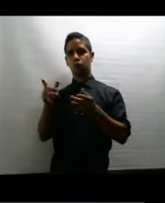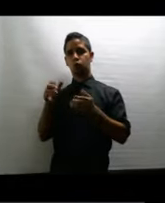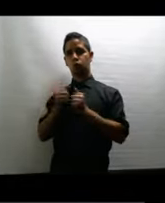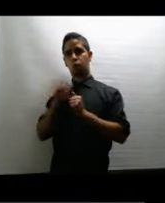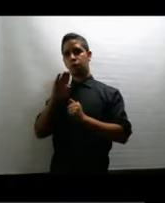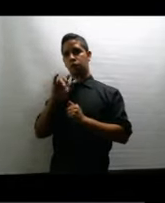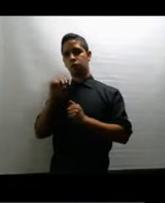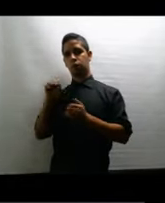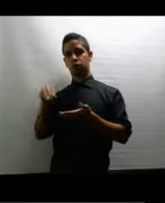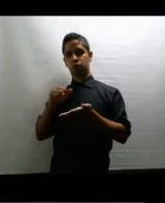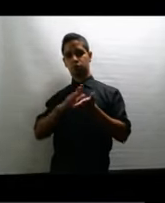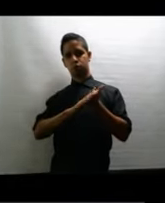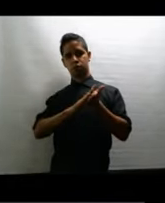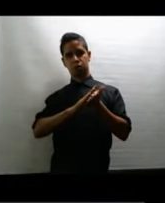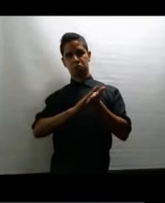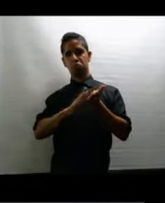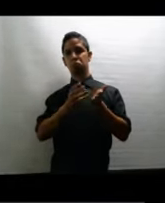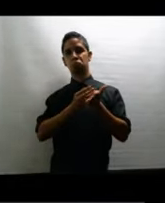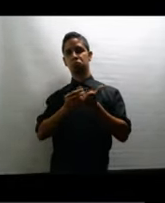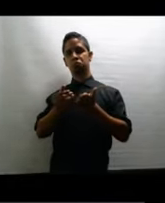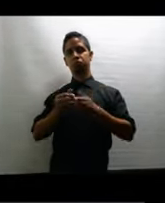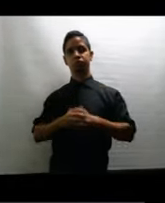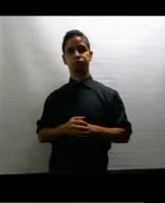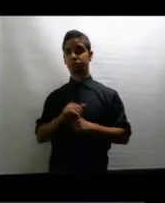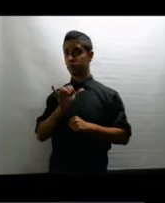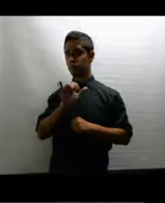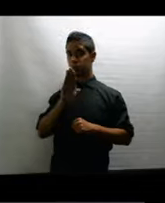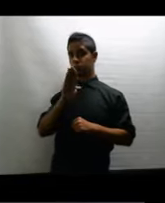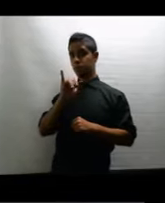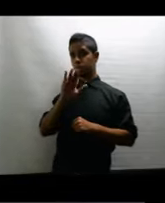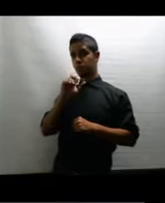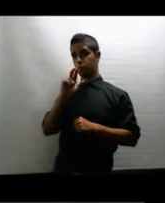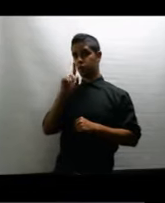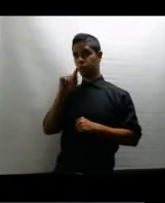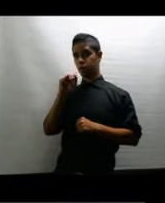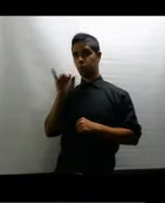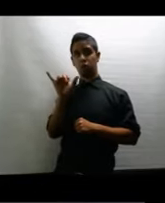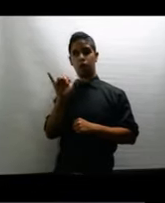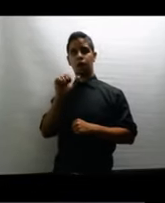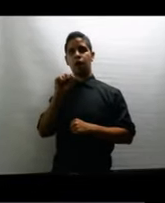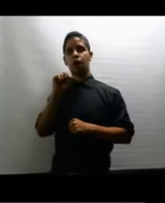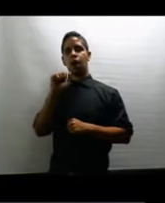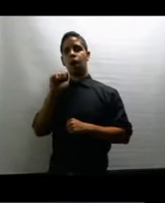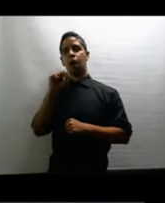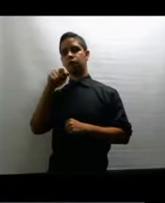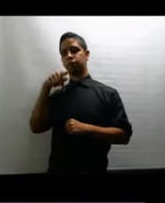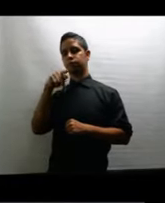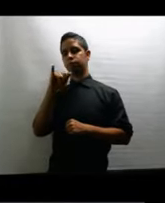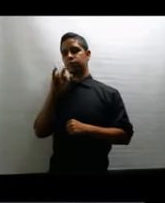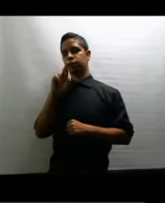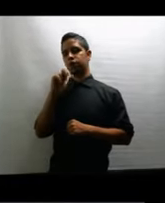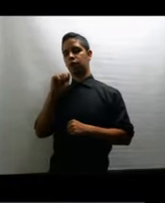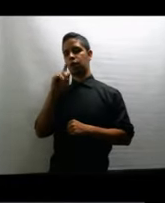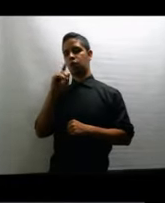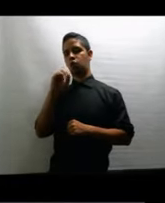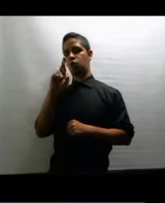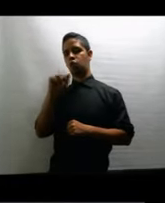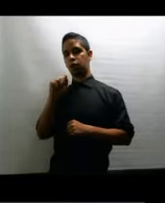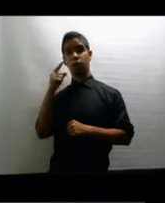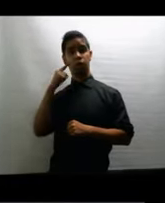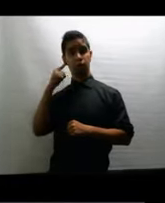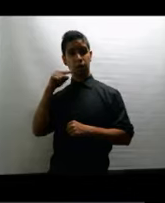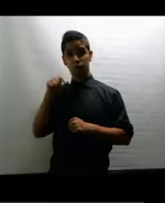También. Espolvorea un poco de bicarbonato de soda en la bolsa de la aspiradora, que también lo habíamos dicho en la bolsa de basura, pero también en la aspiradora,